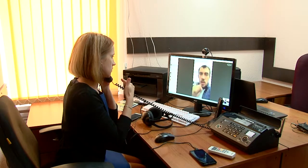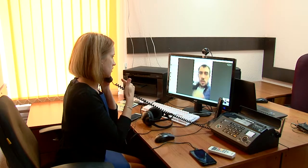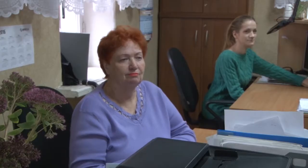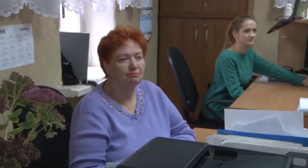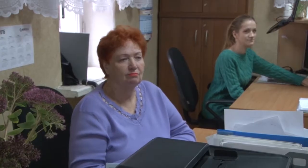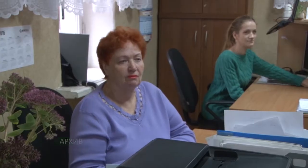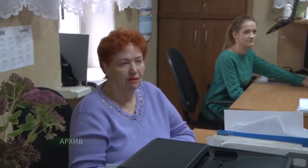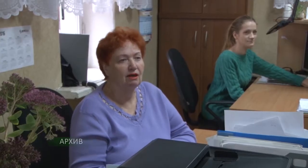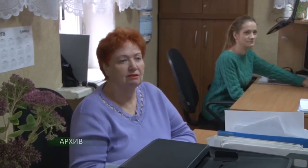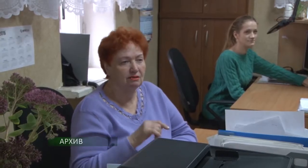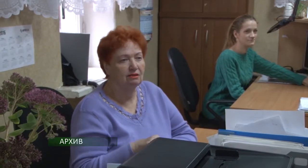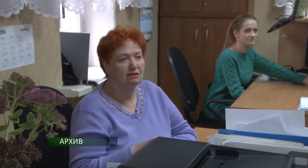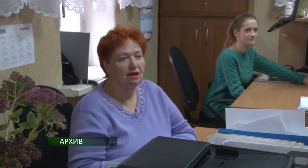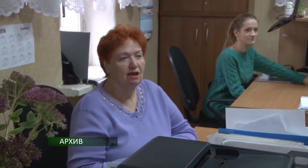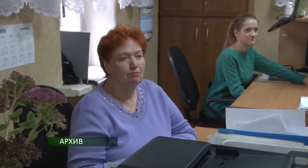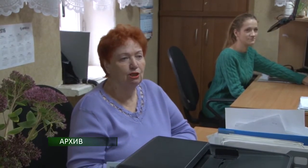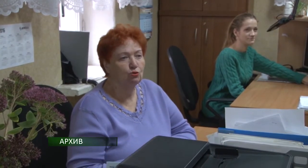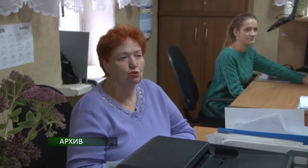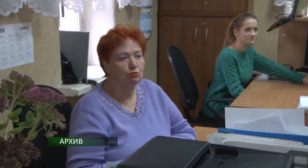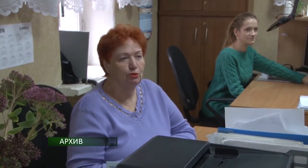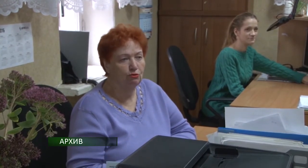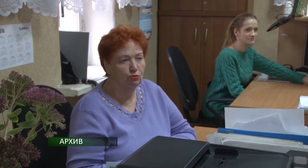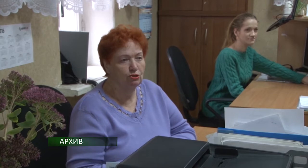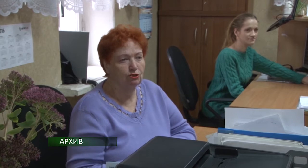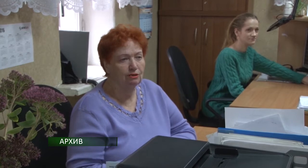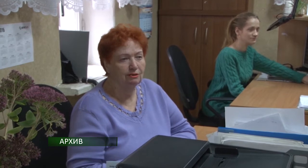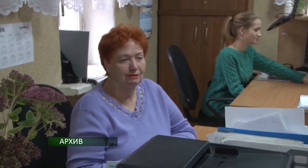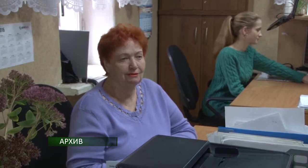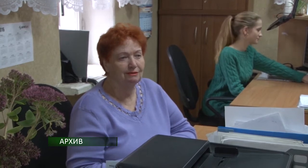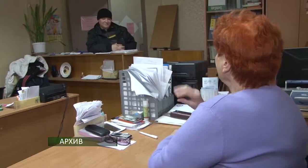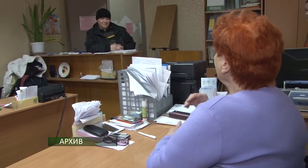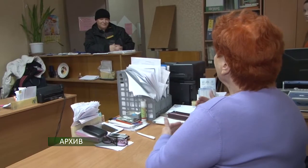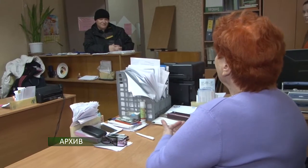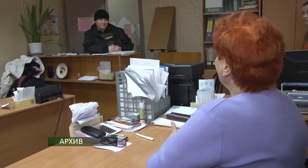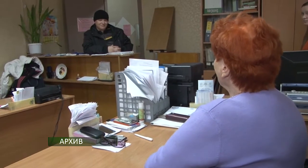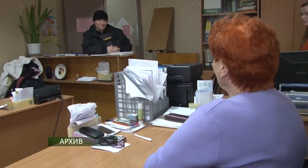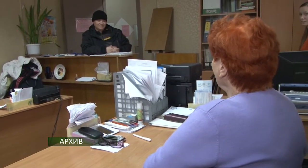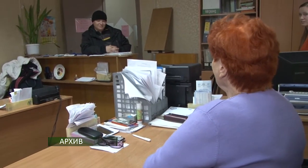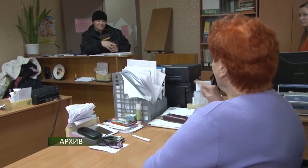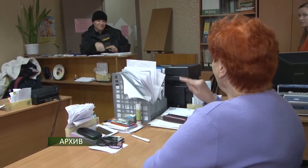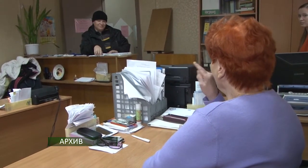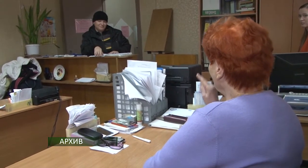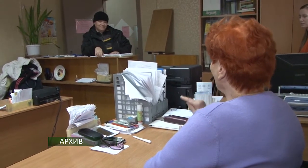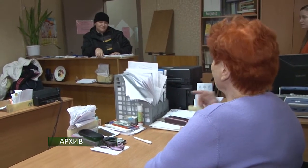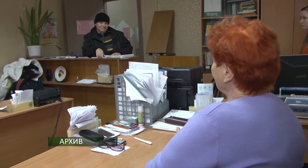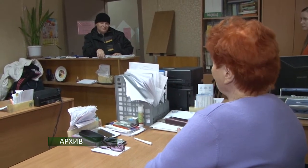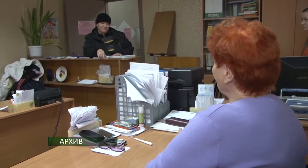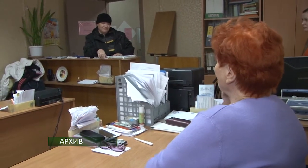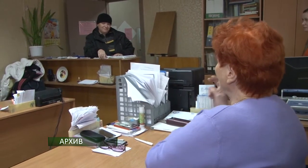8. Программа «Доступная среда» приносит свои благие плоды. Люди с ограниченными возможностями действительно стали жить лучше. А ранее